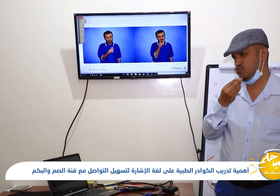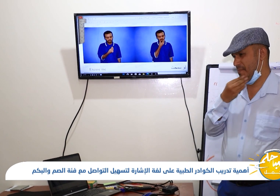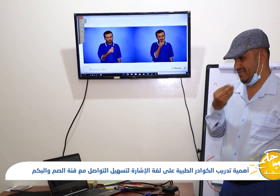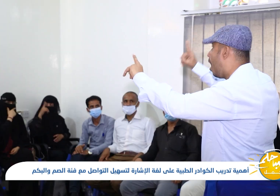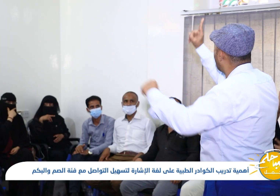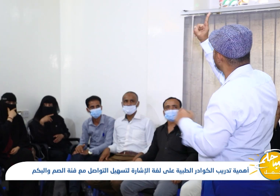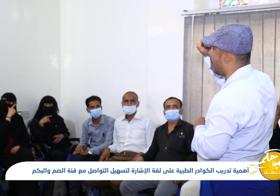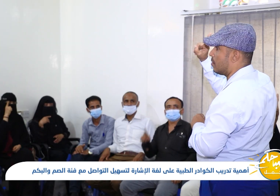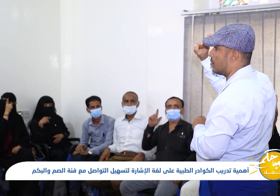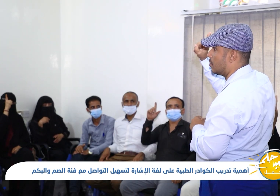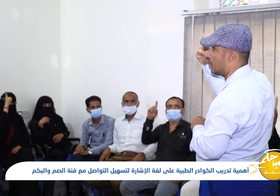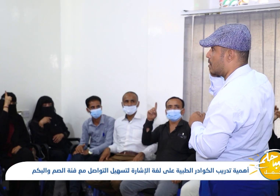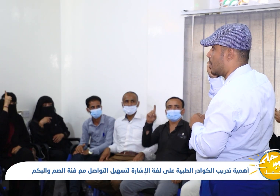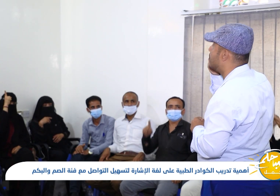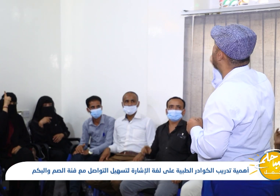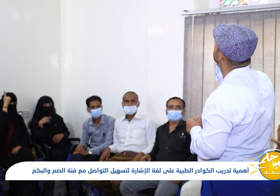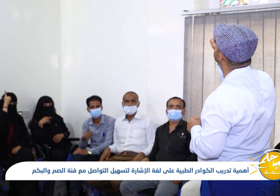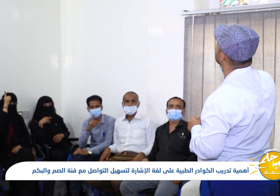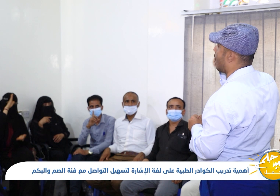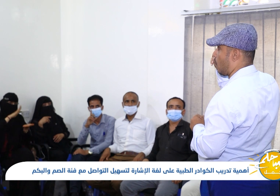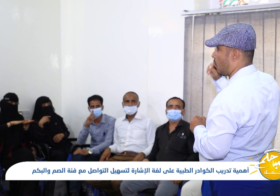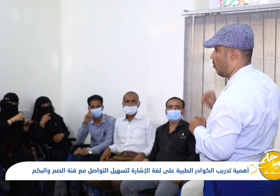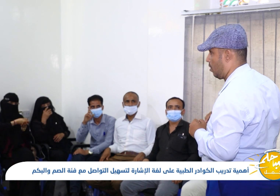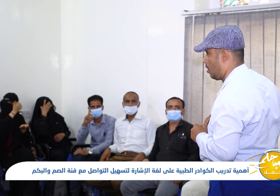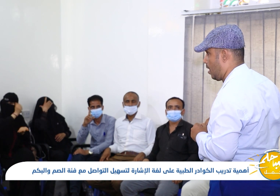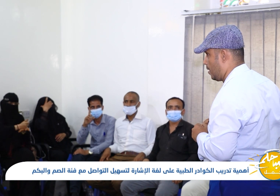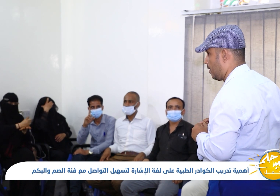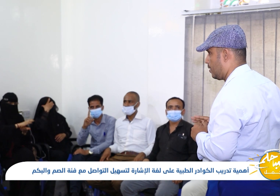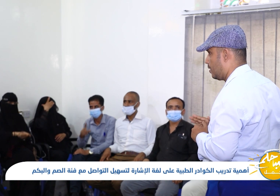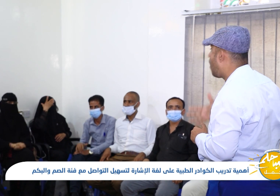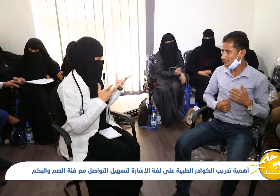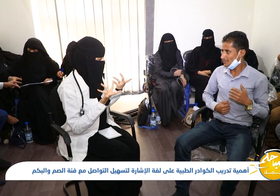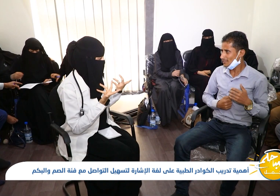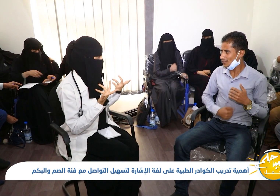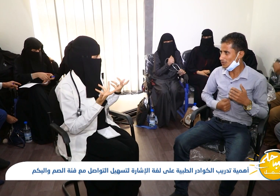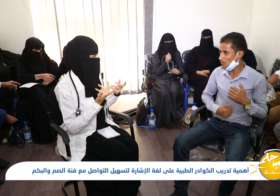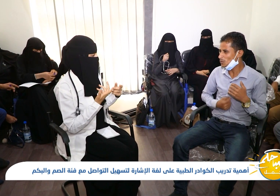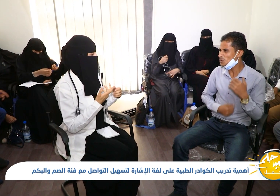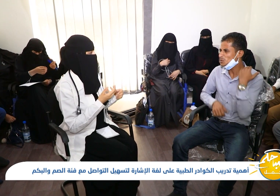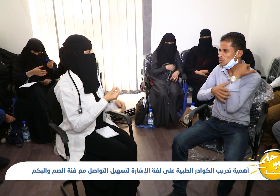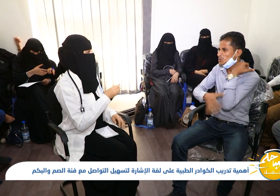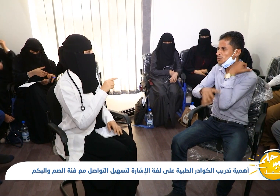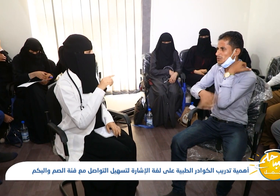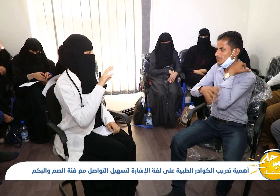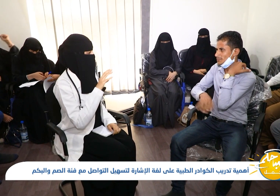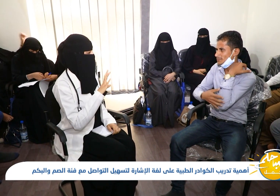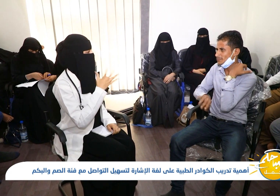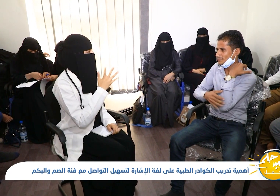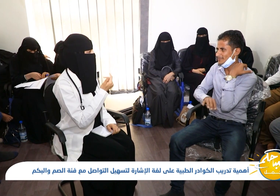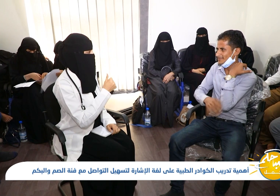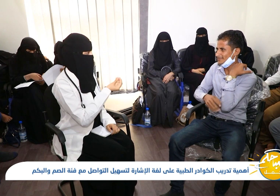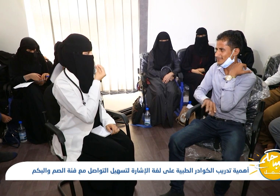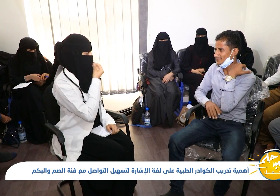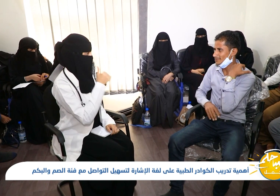القطاع الصحي، حيث قامت هذه الدورة التدريبية بتعليم مجموعة من الأطباء على معظم الإشارات الخاصة